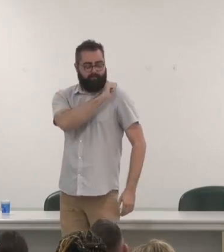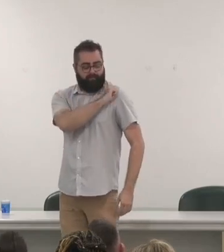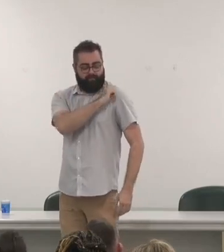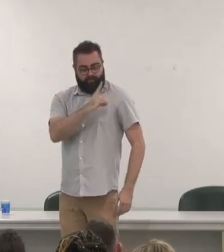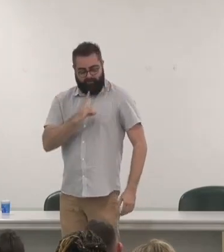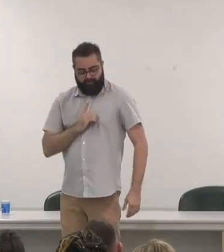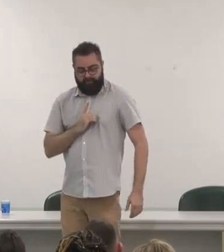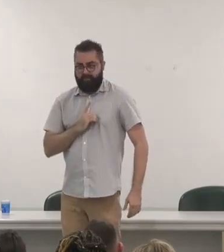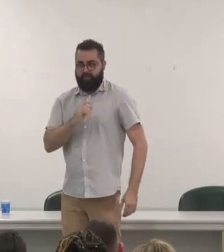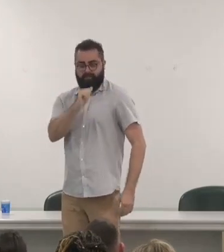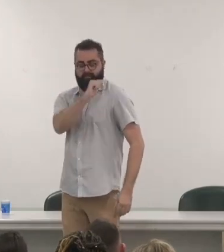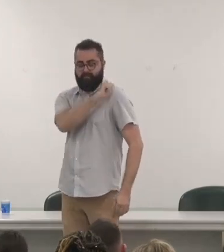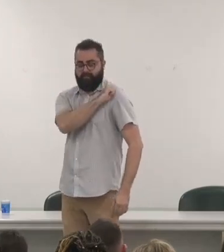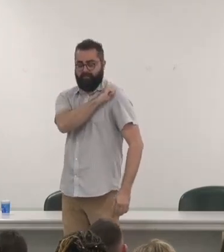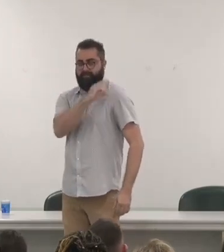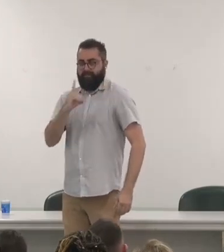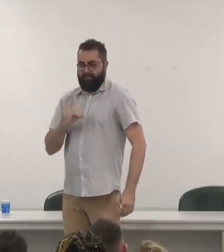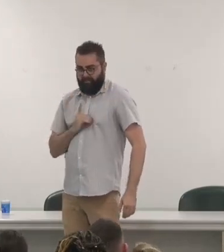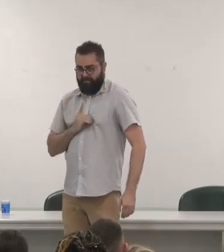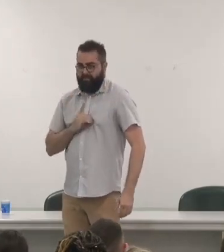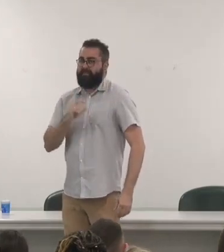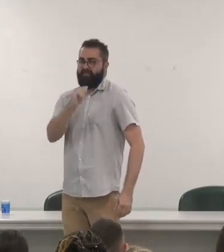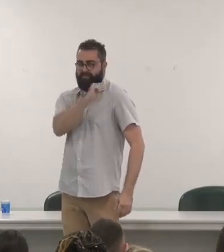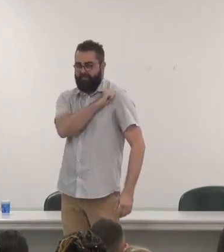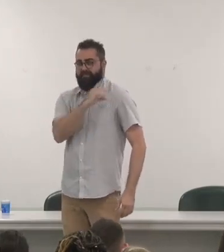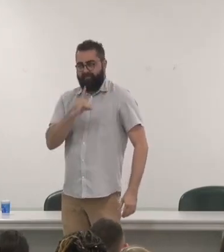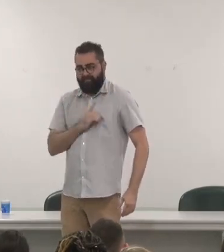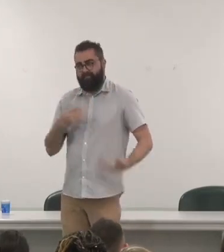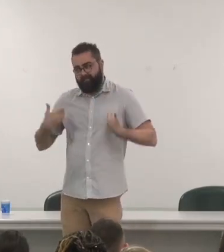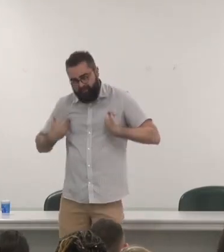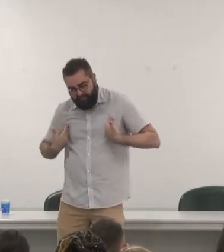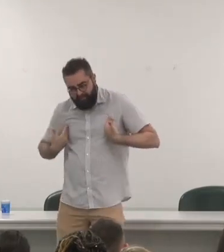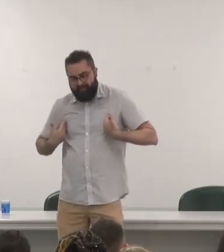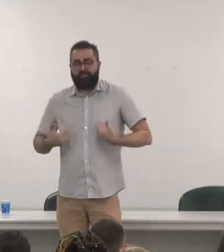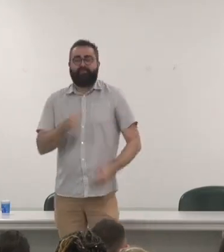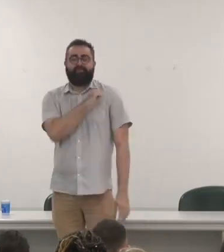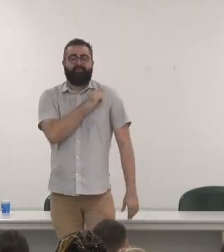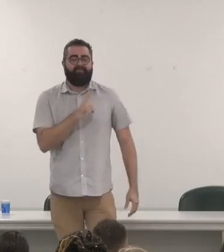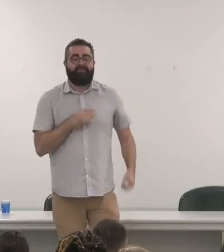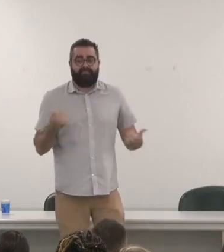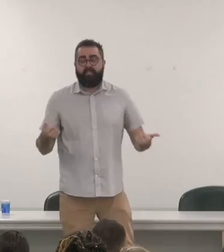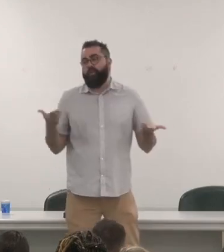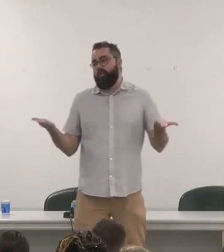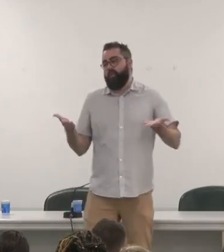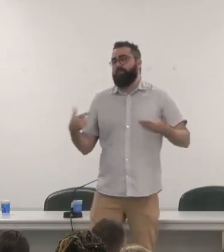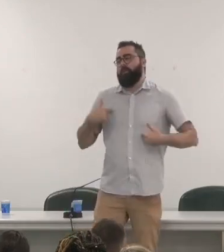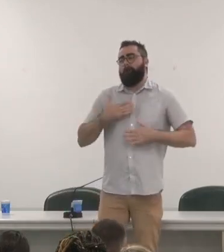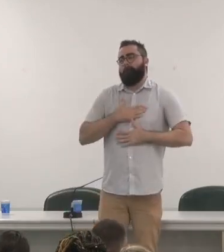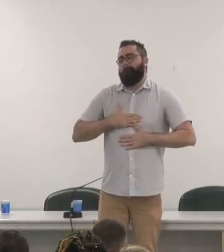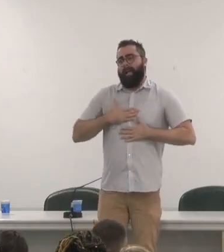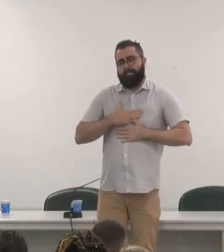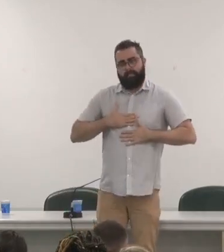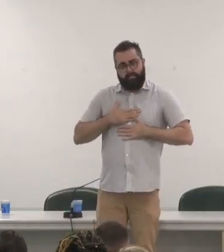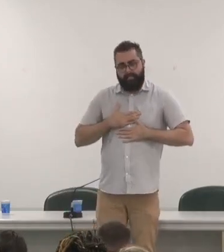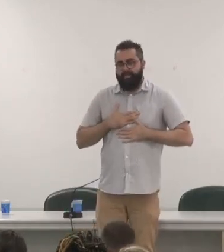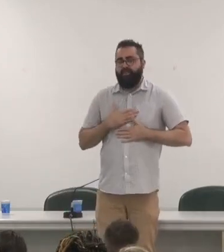dessa forma aqui, ó. Isso, esse é meu nome em língua de sinais. Sou conhecido dessa forma e é